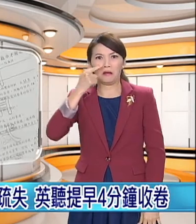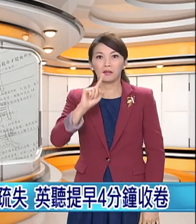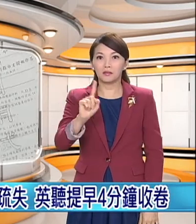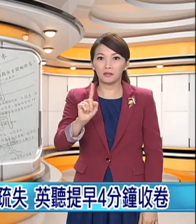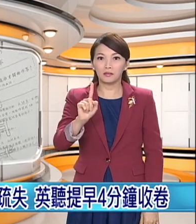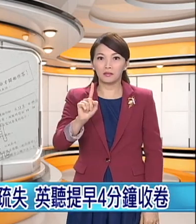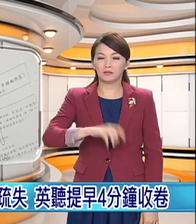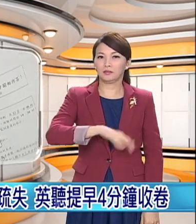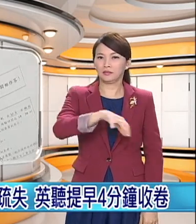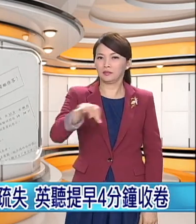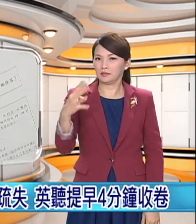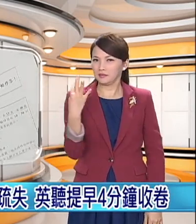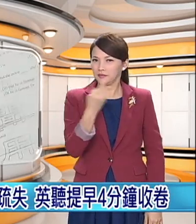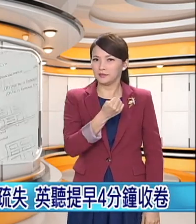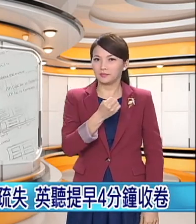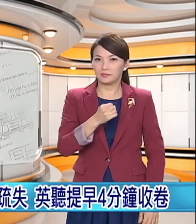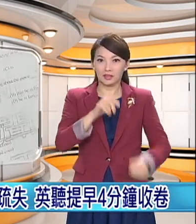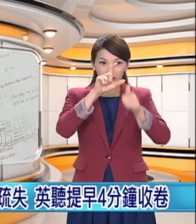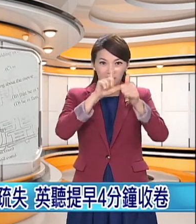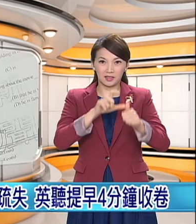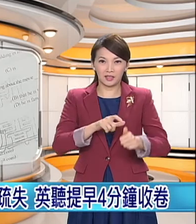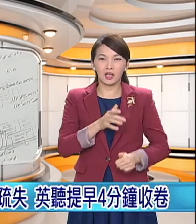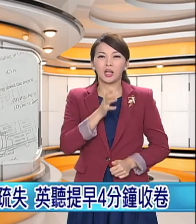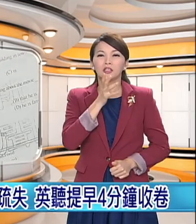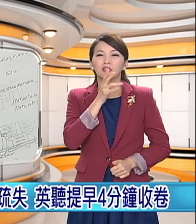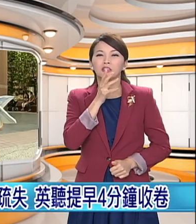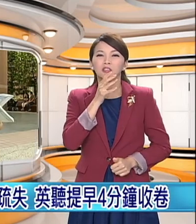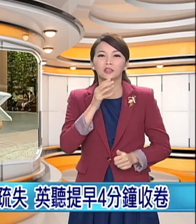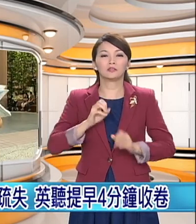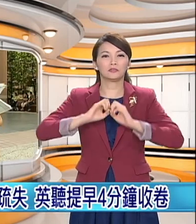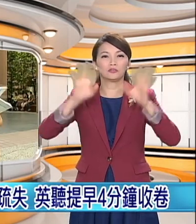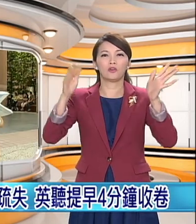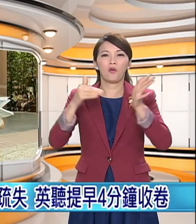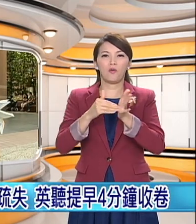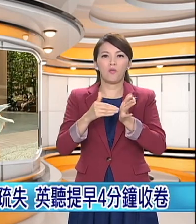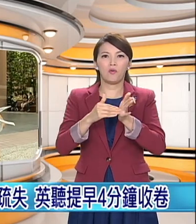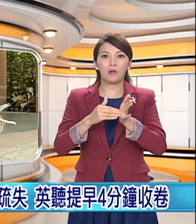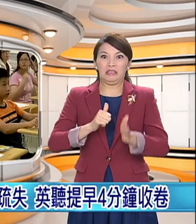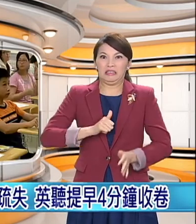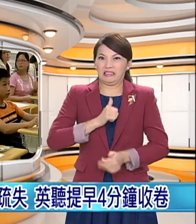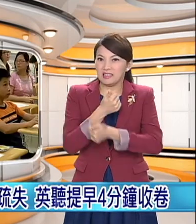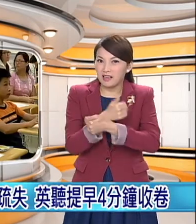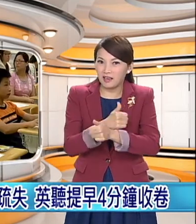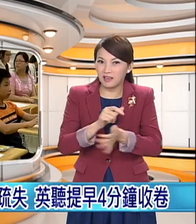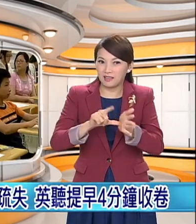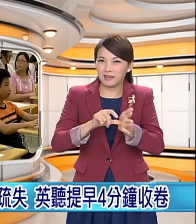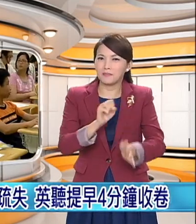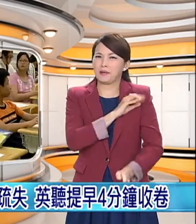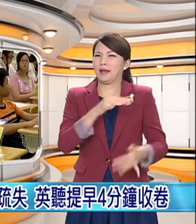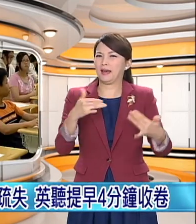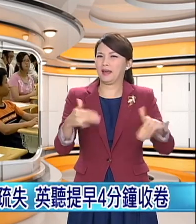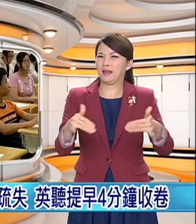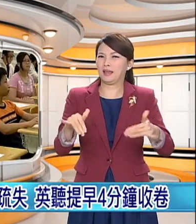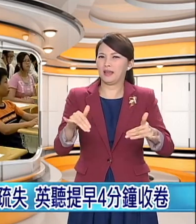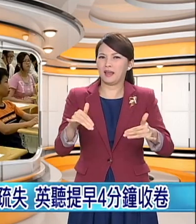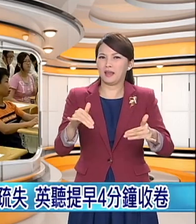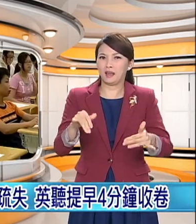多县市考场发生监视人员在英听题目播完，但是考试时间还没结